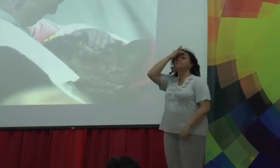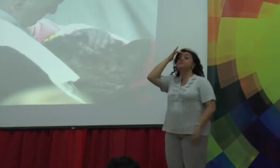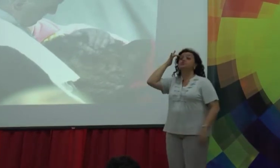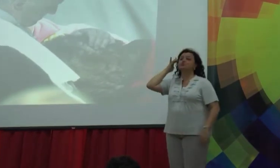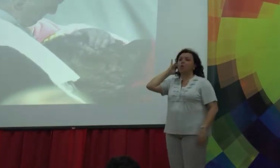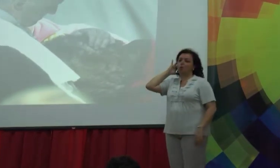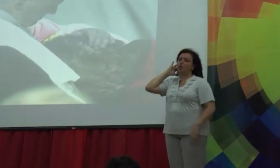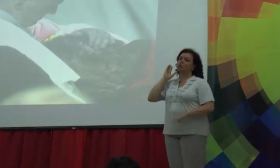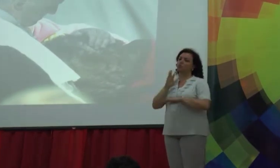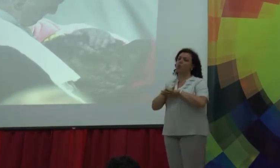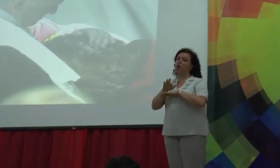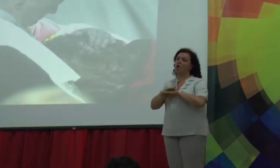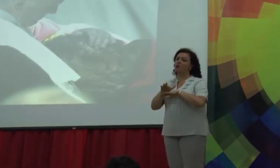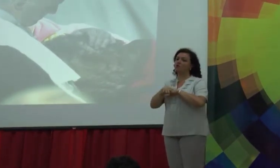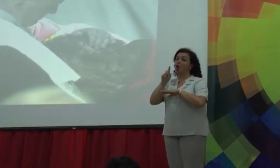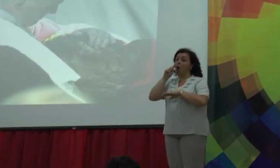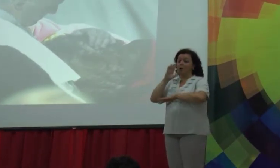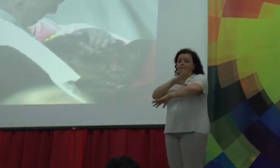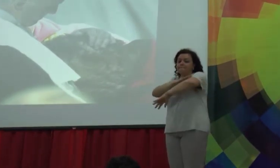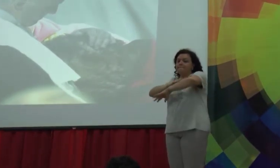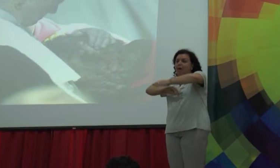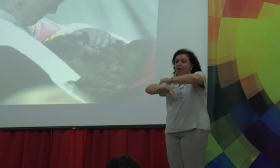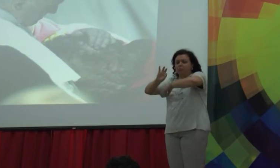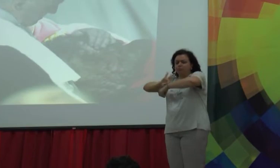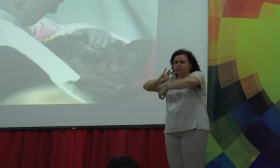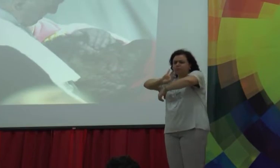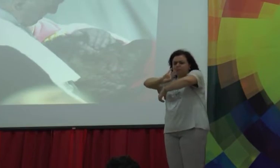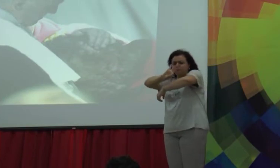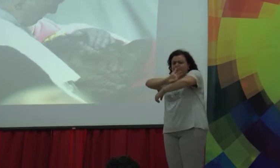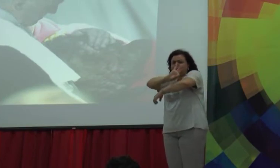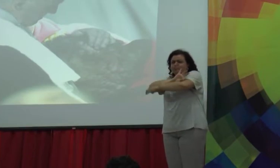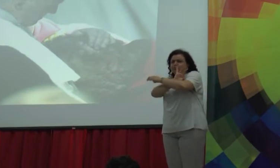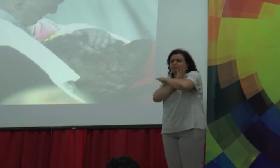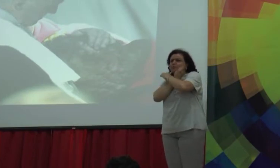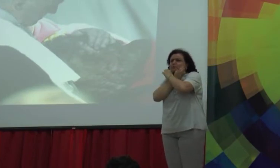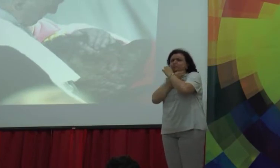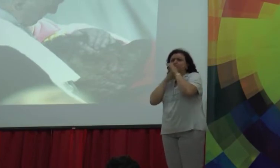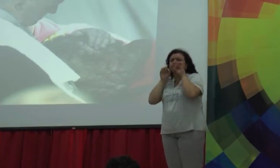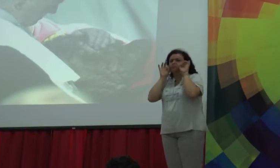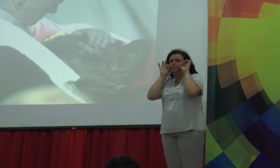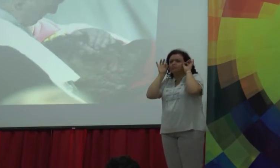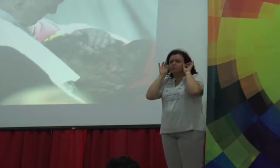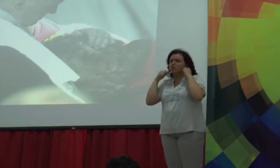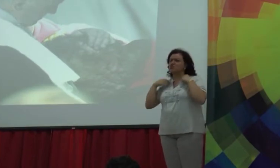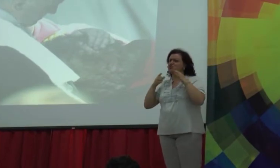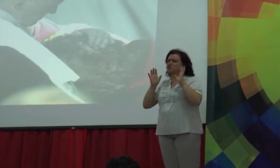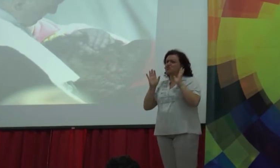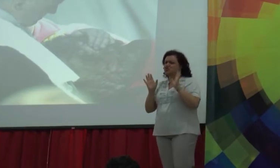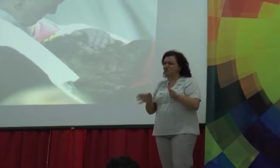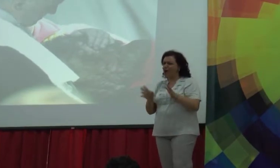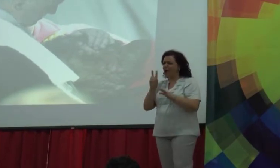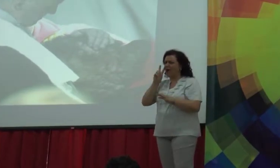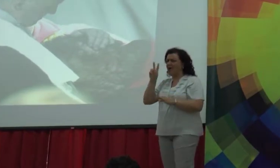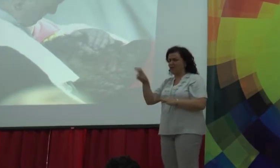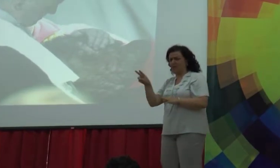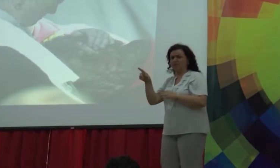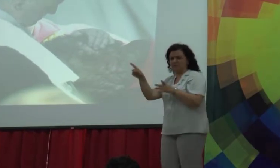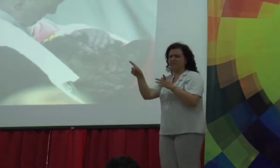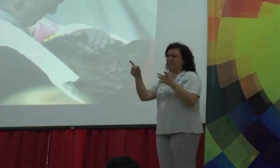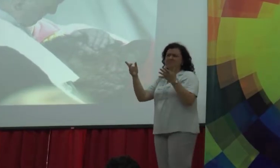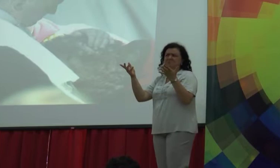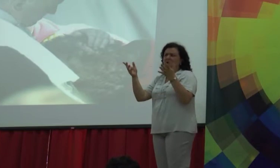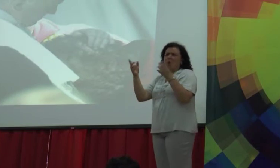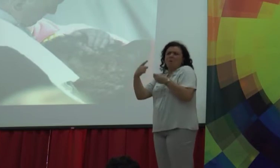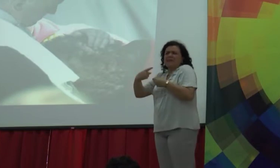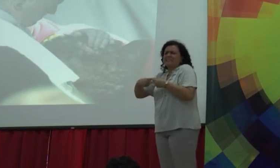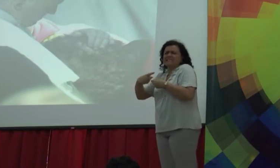vejam aqui, uma pessoa doente, que tem a pele com várias deformidades,